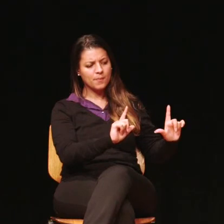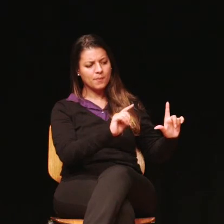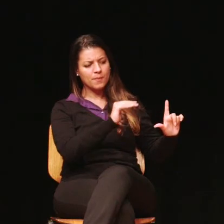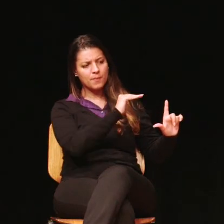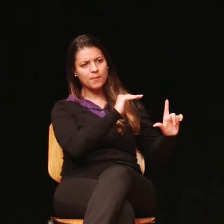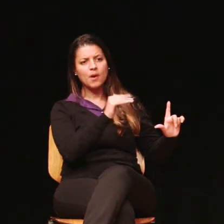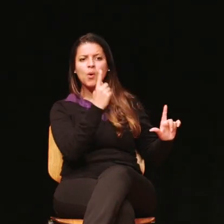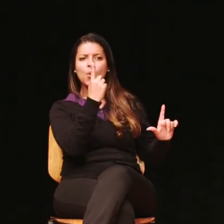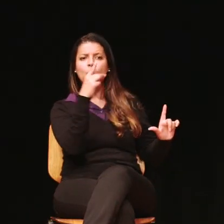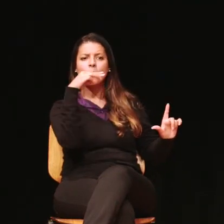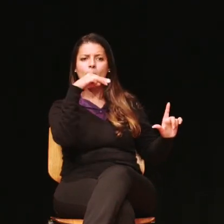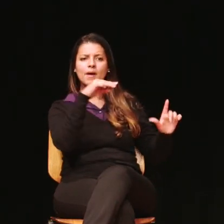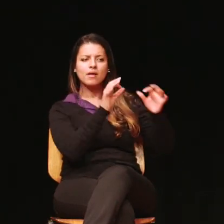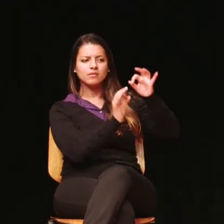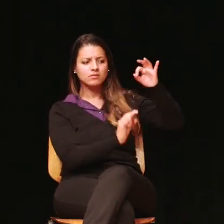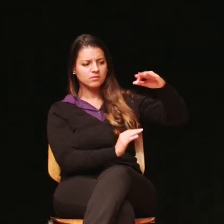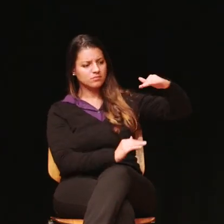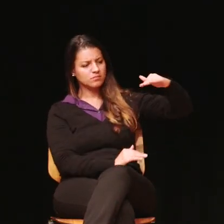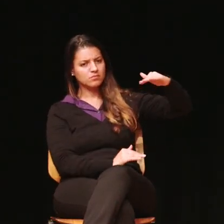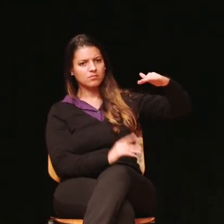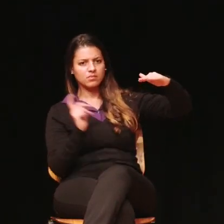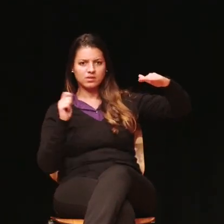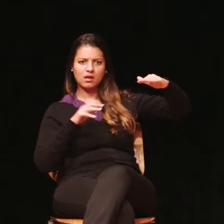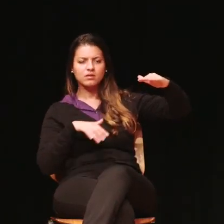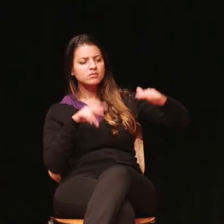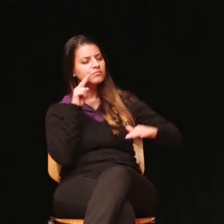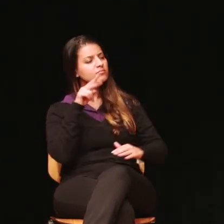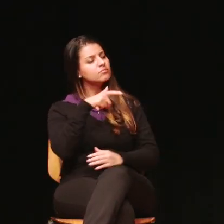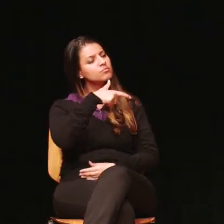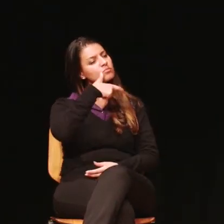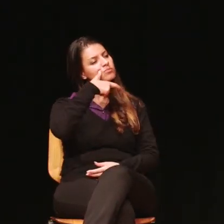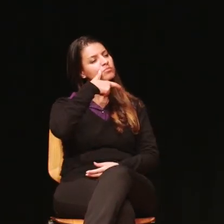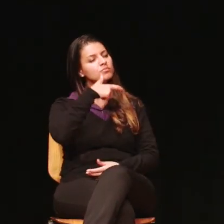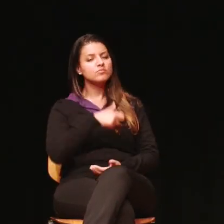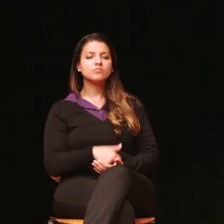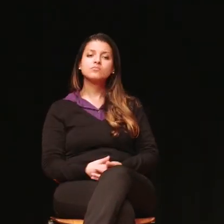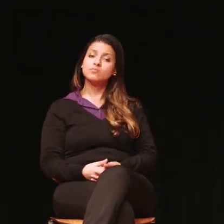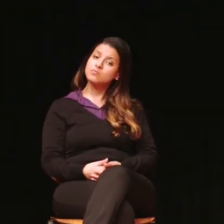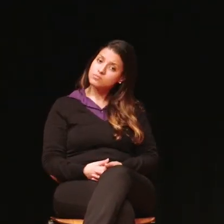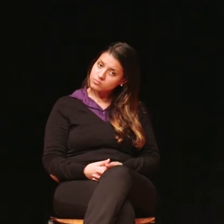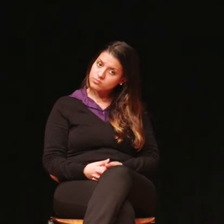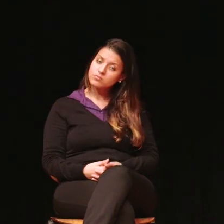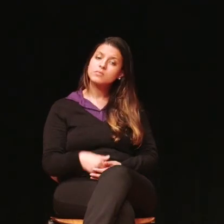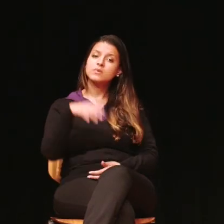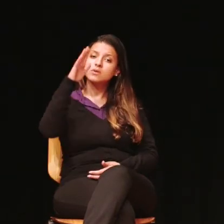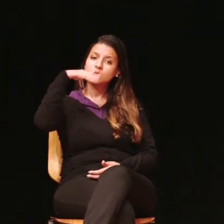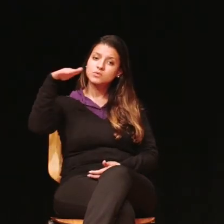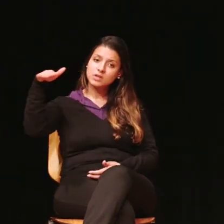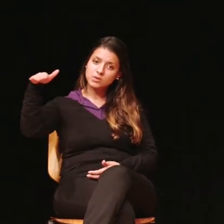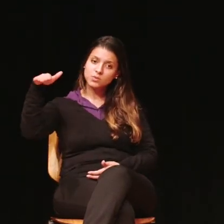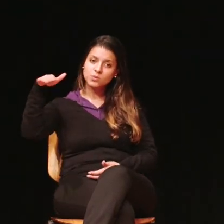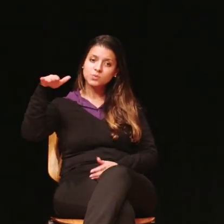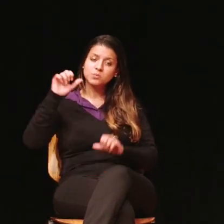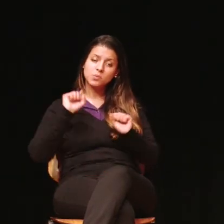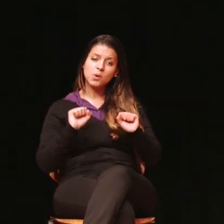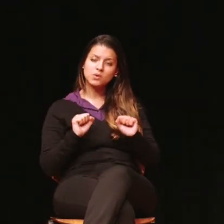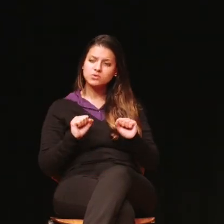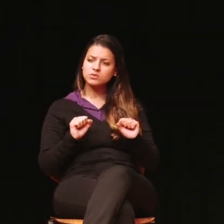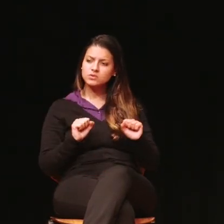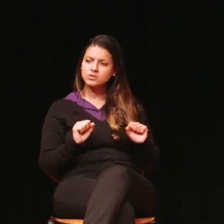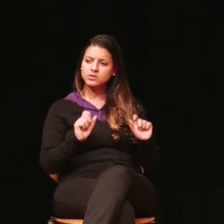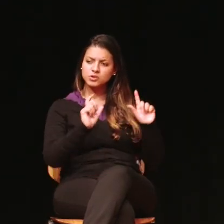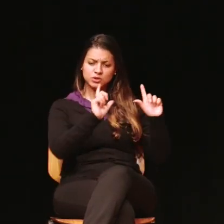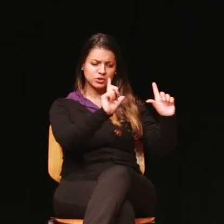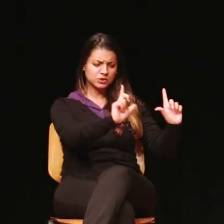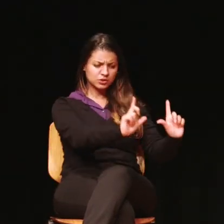de 1 metro, para que a criança possa vê-lo. E vamos pedir aos adultos de se colocar no chão